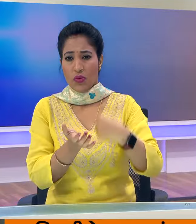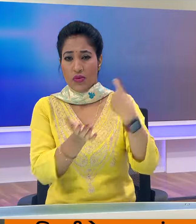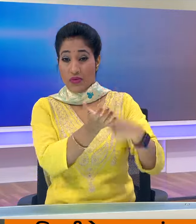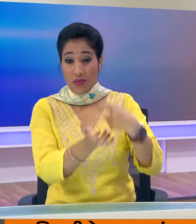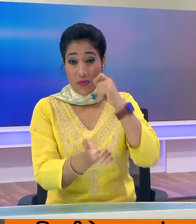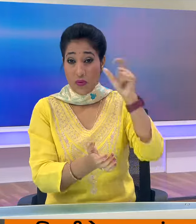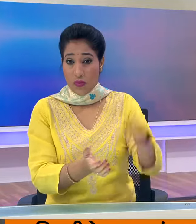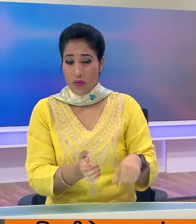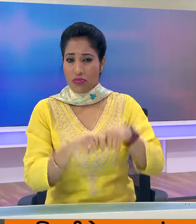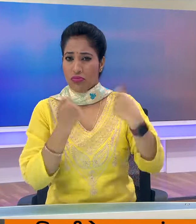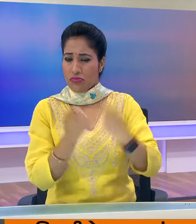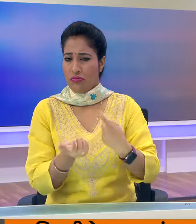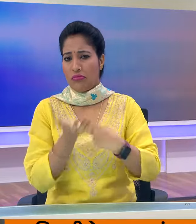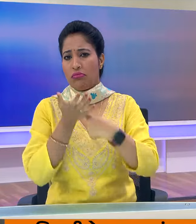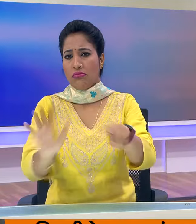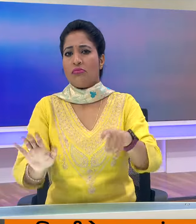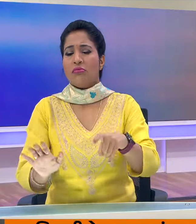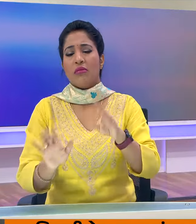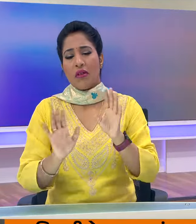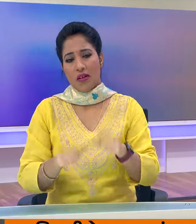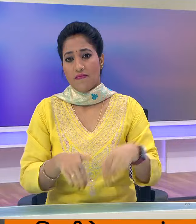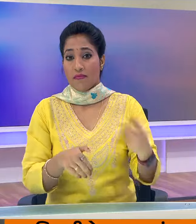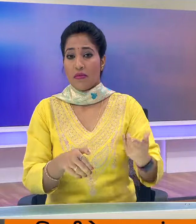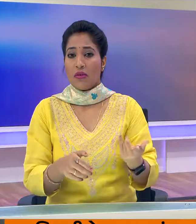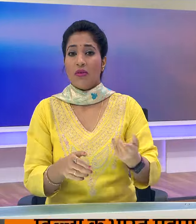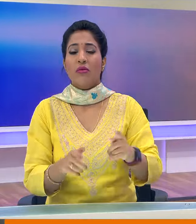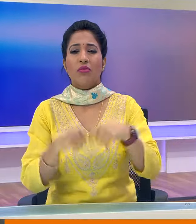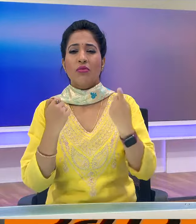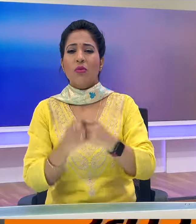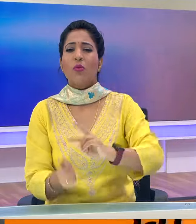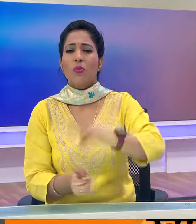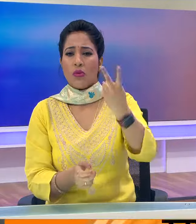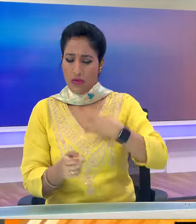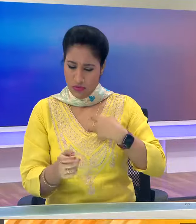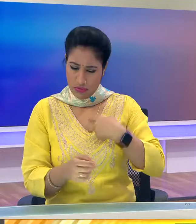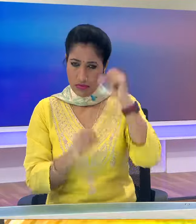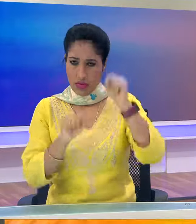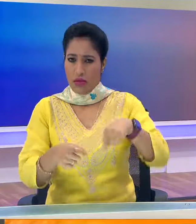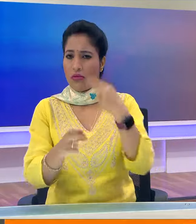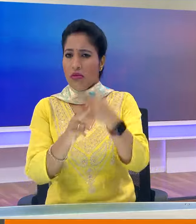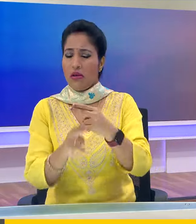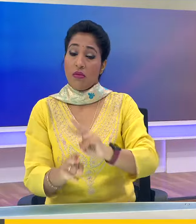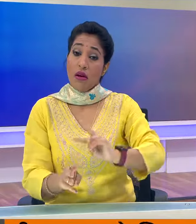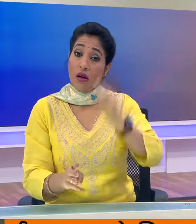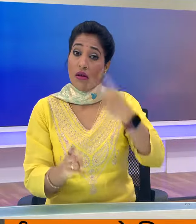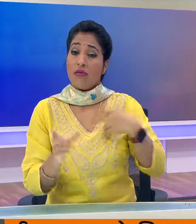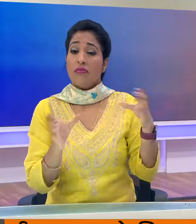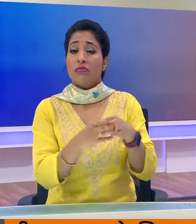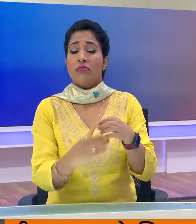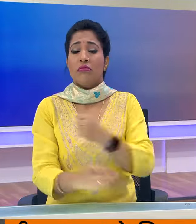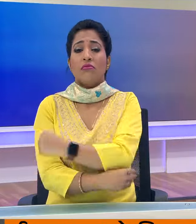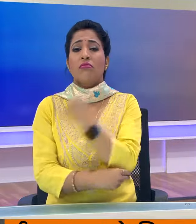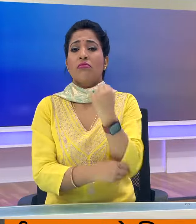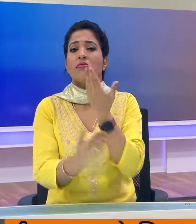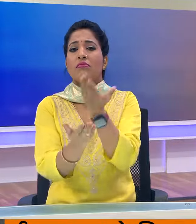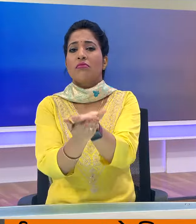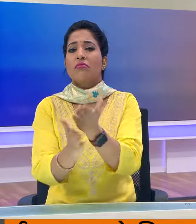ने पार्टी से इस्तीफा दे दिया और निर्दलीय उम्मीदवार के रूप में नामांकन भर दिया।